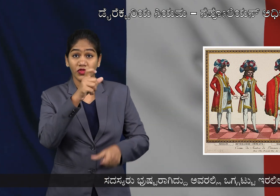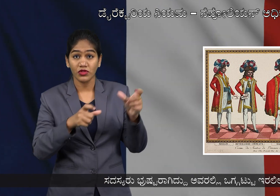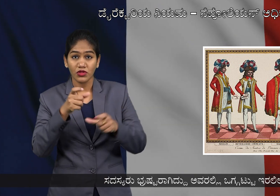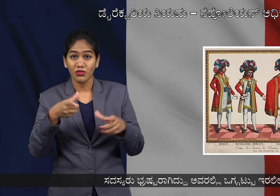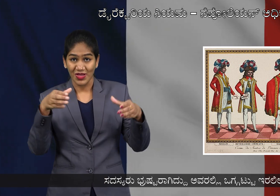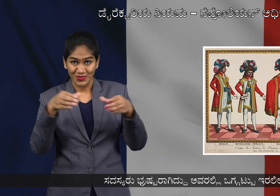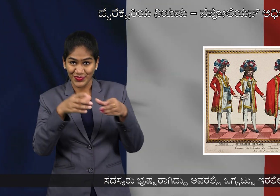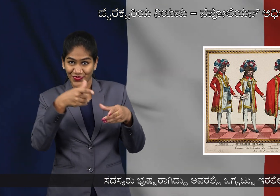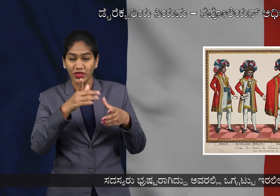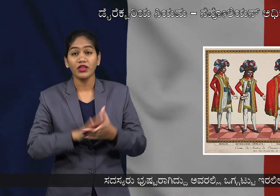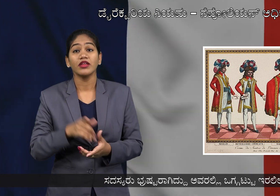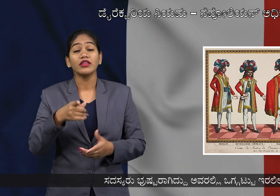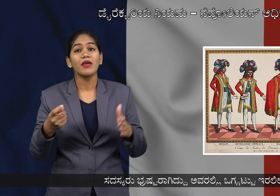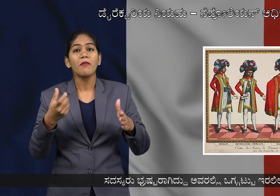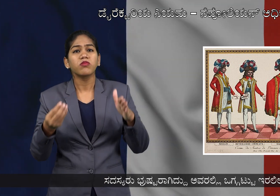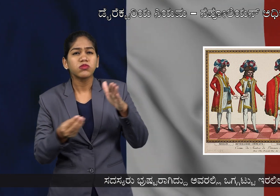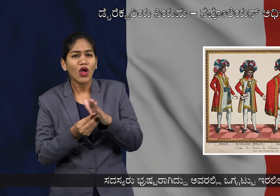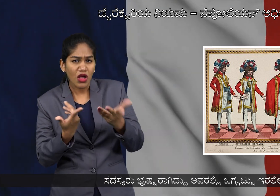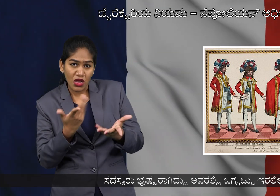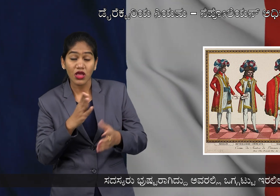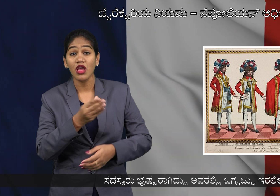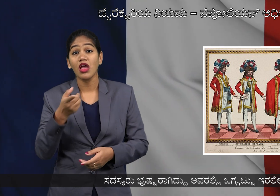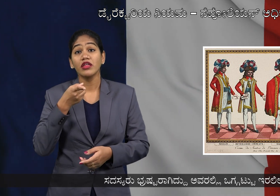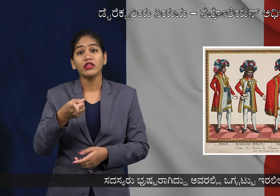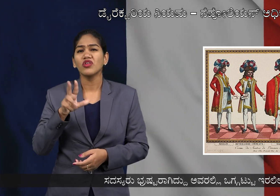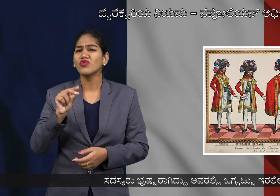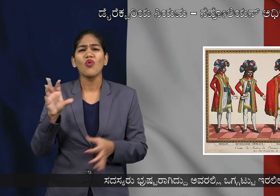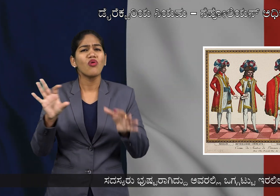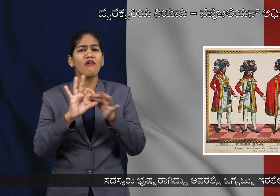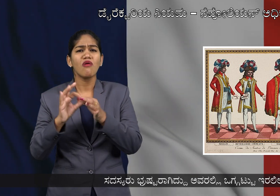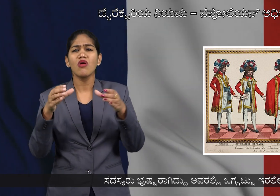ಸದಸ್ಯರು ಭ್ರಷ್ಟರಾಗಿದ್ದು ಅವರಲ್ಲಿ ಒಗ್ಗಟ್ಟು ಇರಲಿಲ್ಲ.